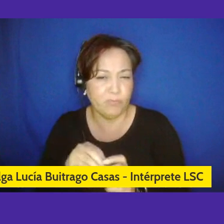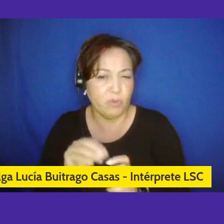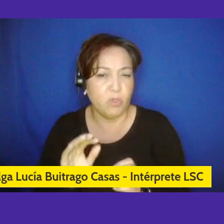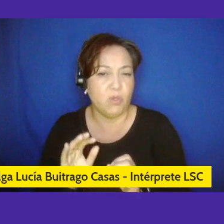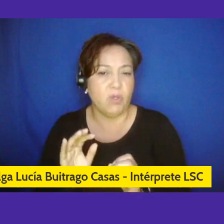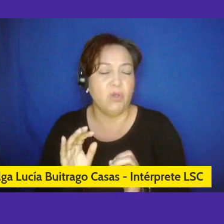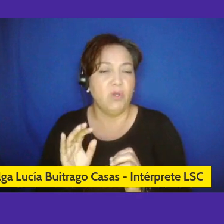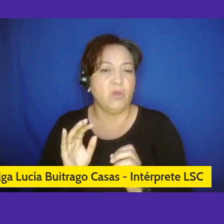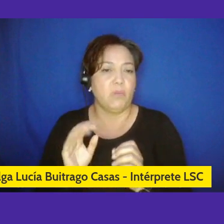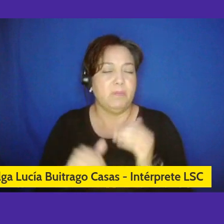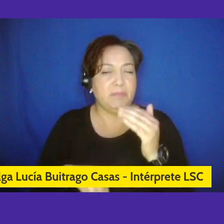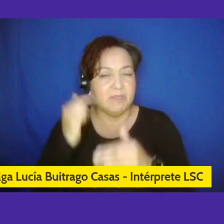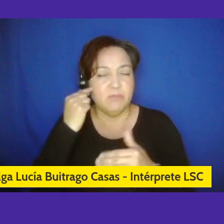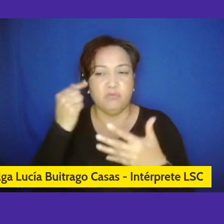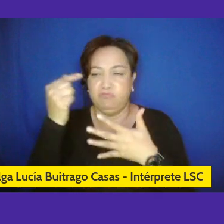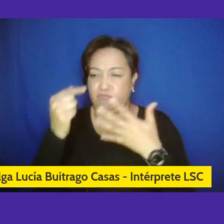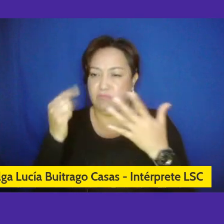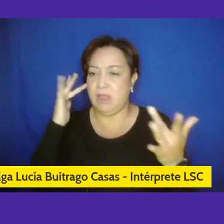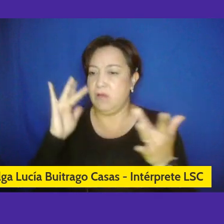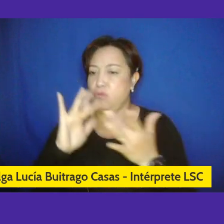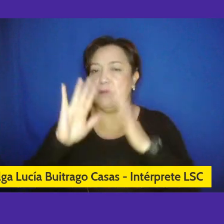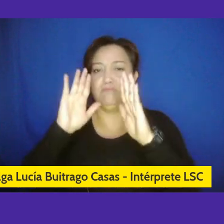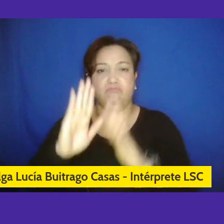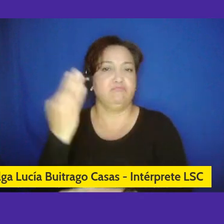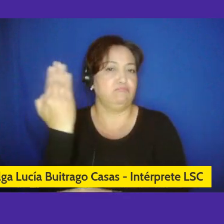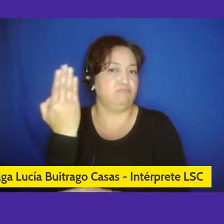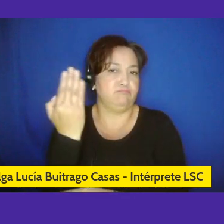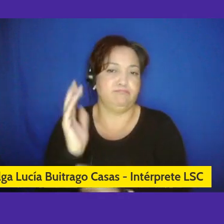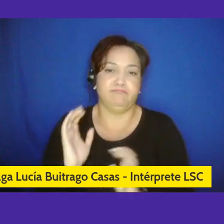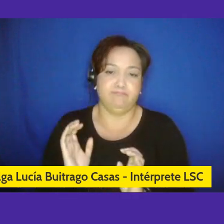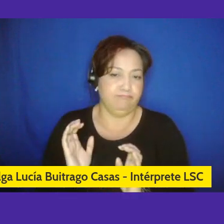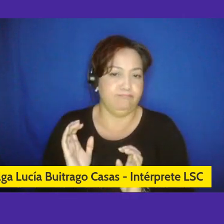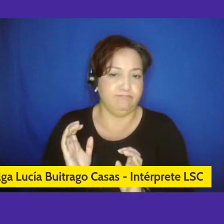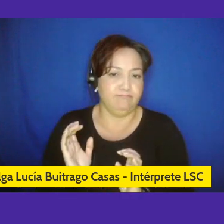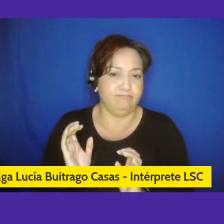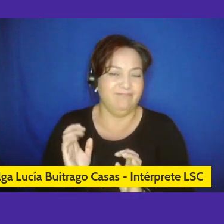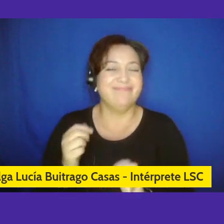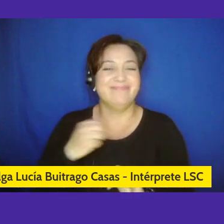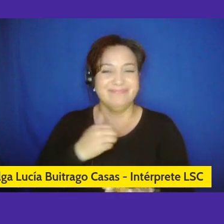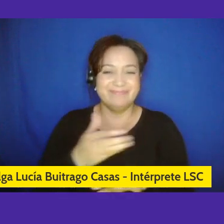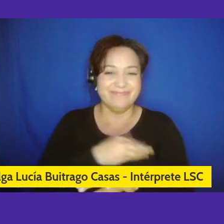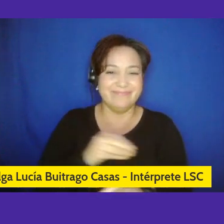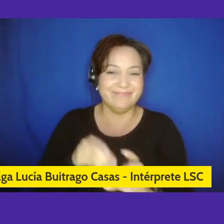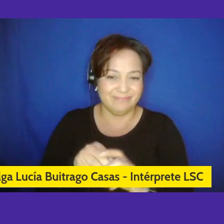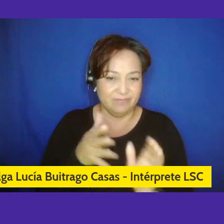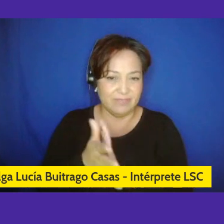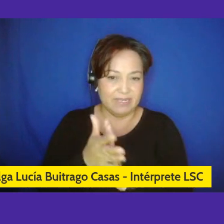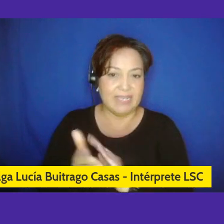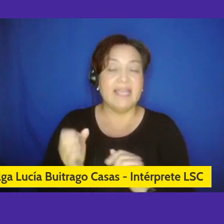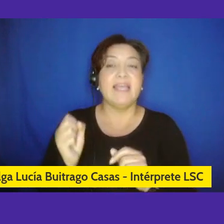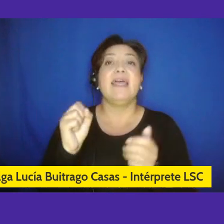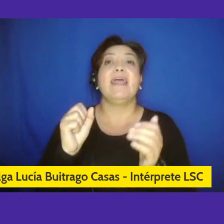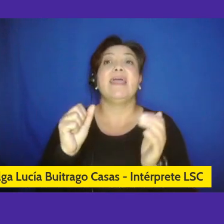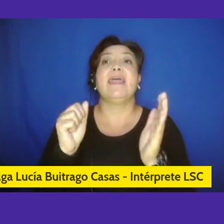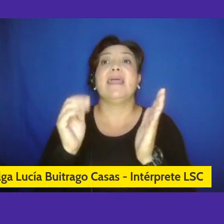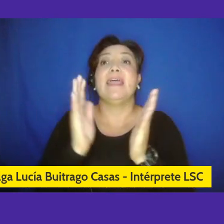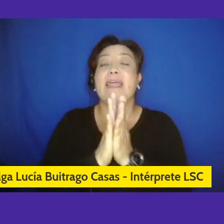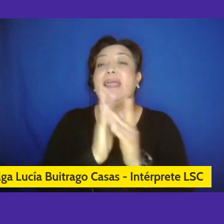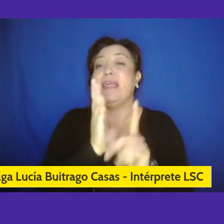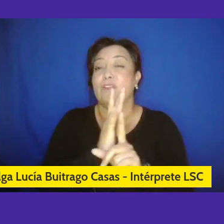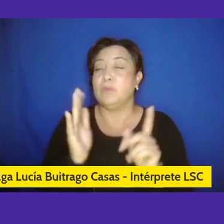los mismos parámetros que para una peli. Lo que pasa es esto que te decía, el documental por ahí es más de plataforma que